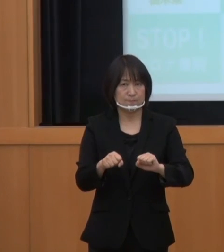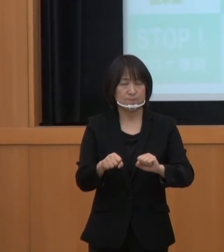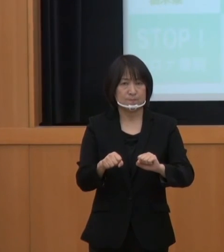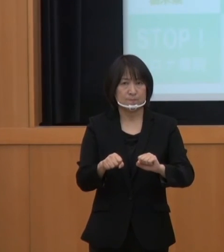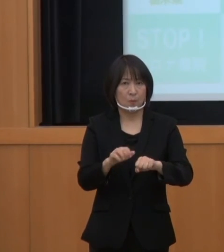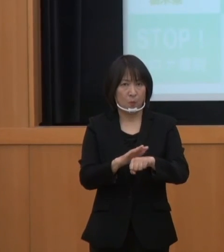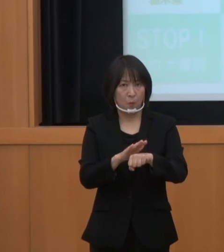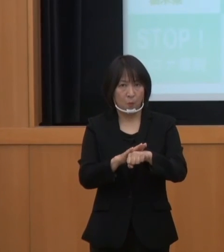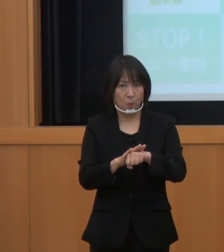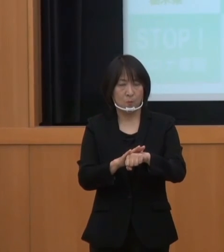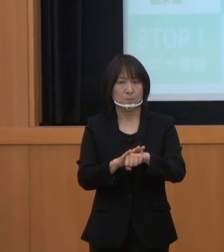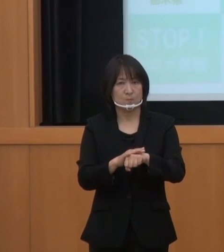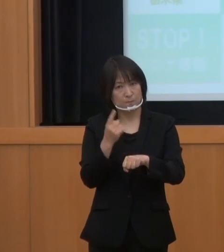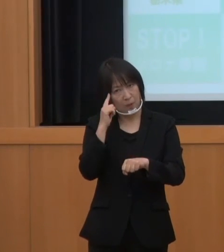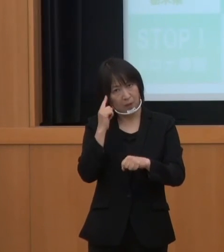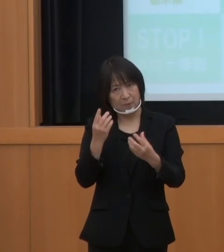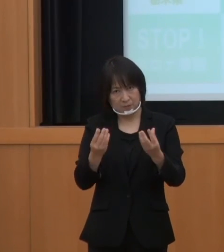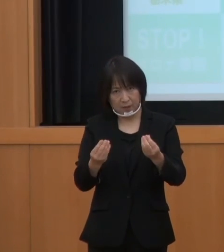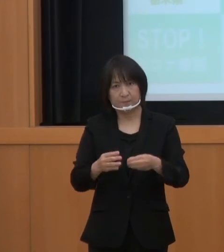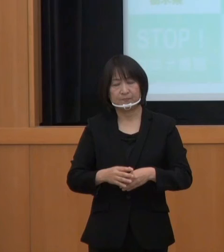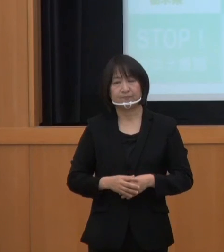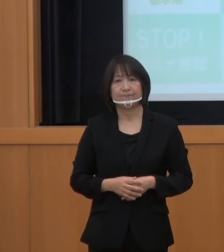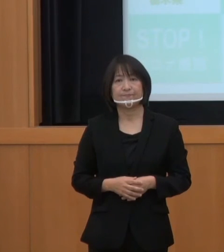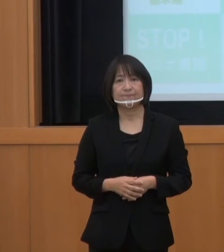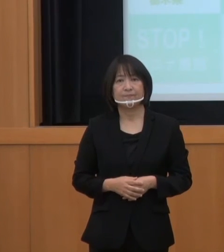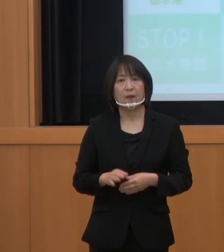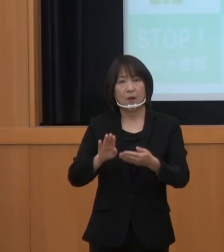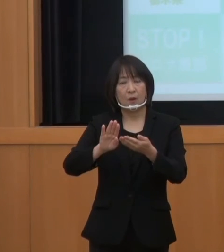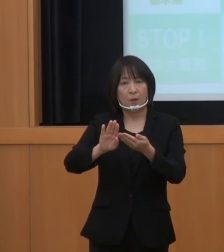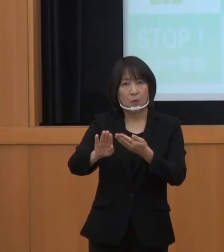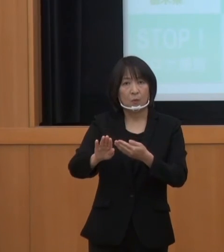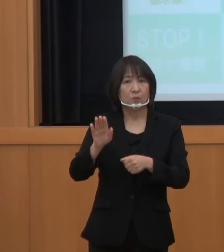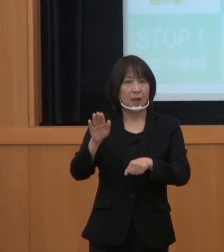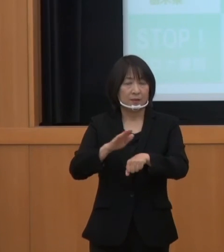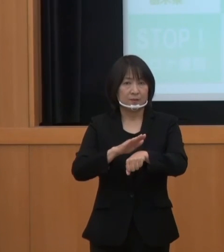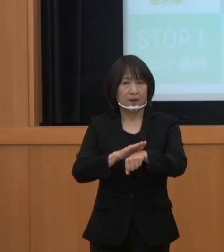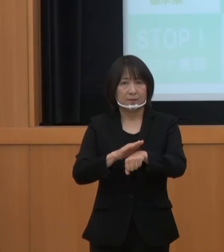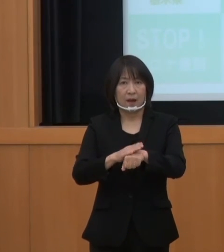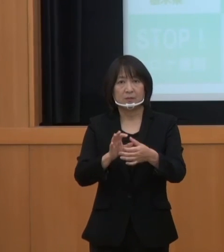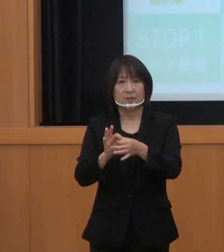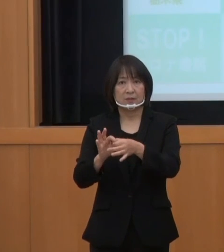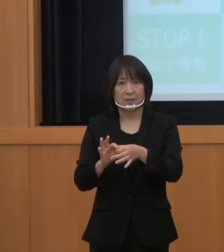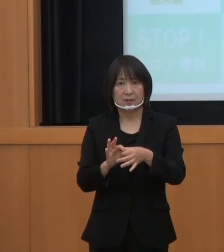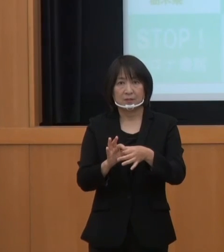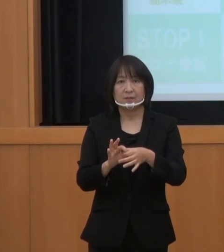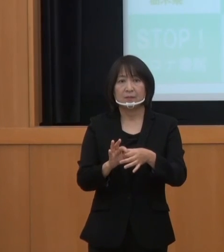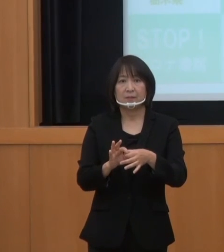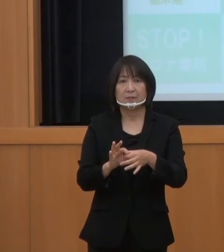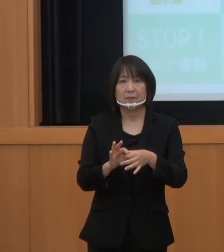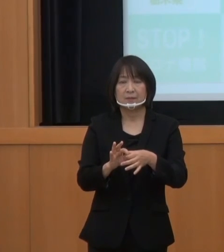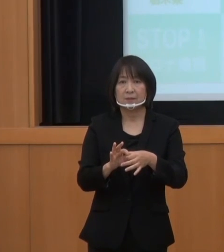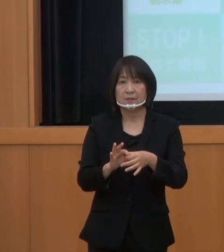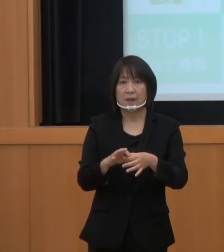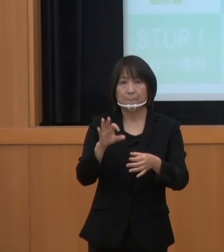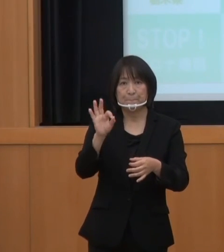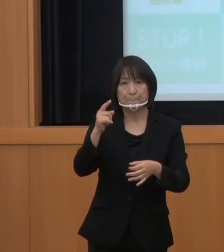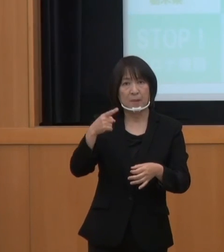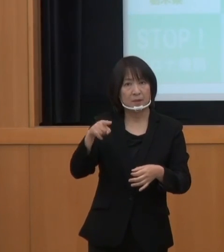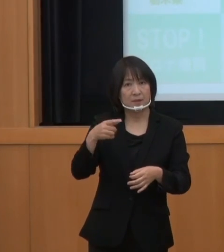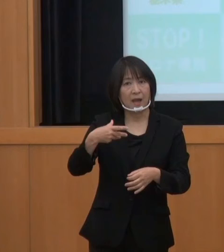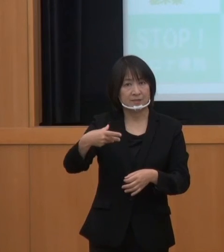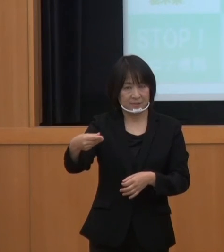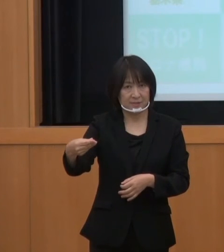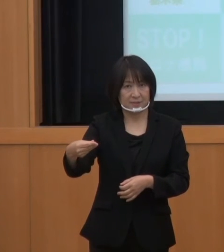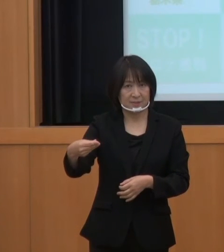道筋をつけました。今後の在り方としては、 面貸しですね、大規模工業時には面貸し